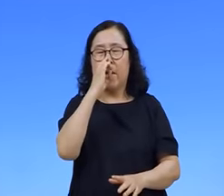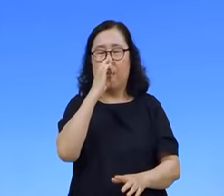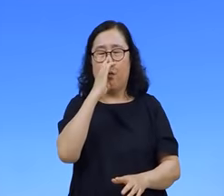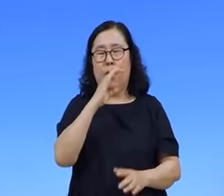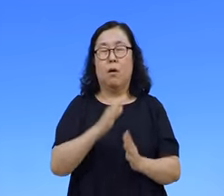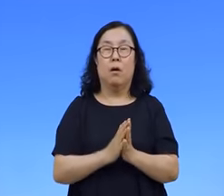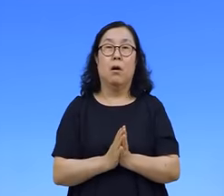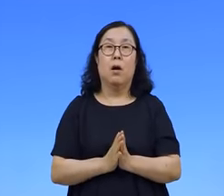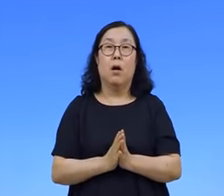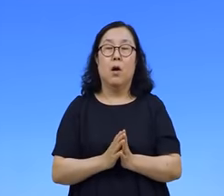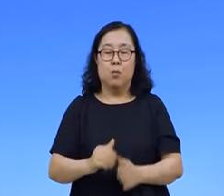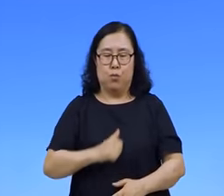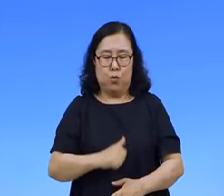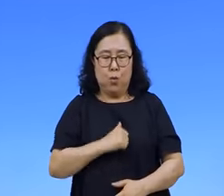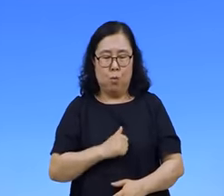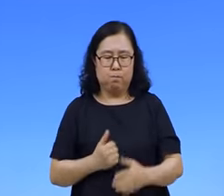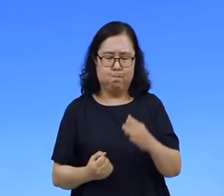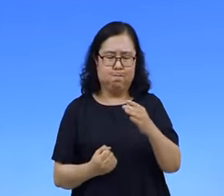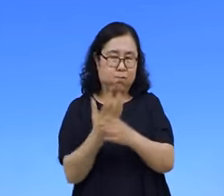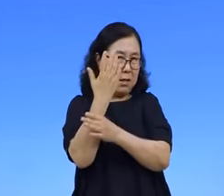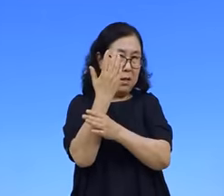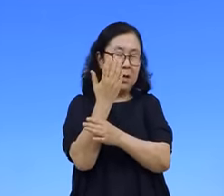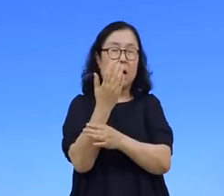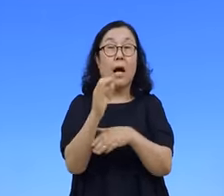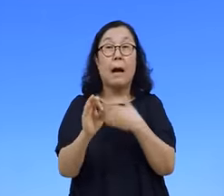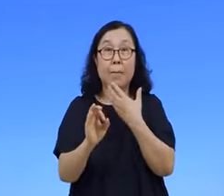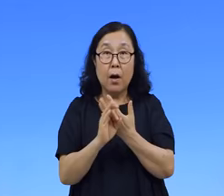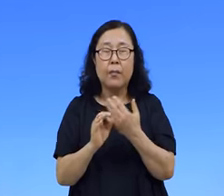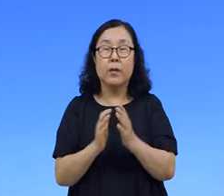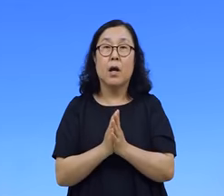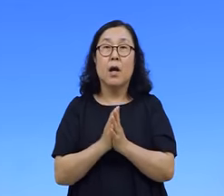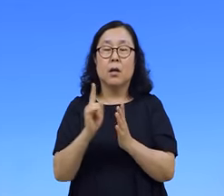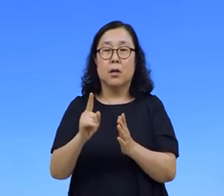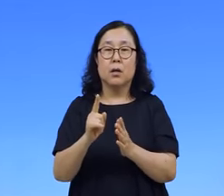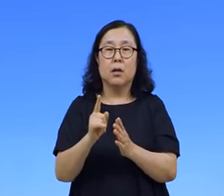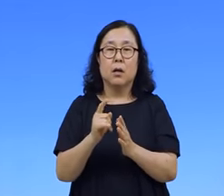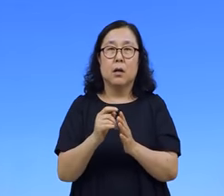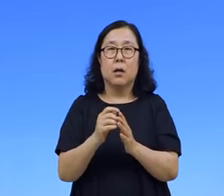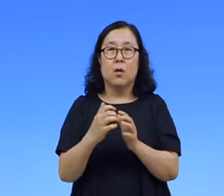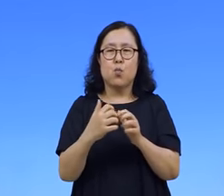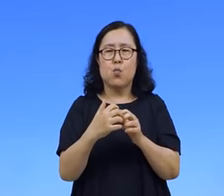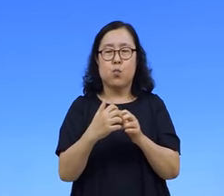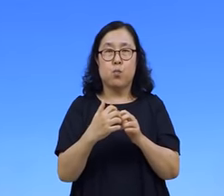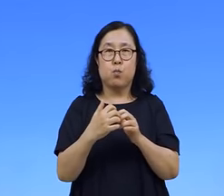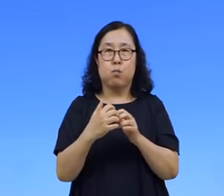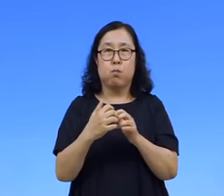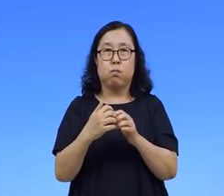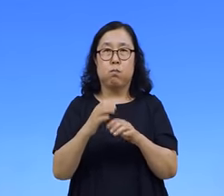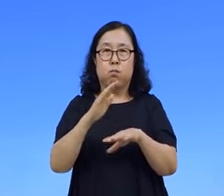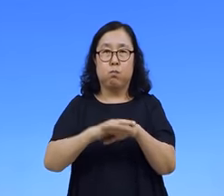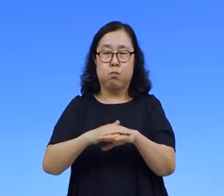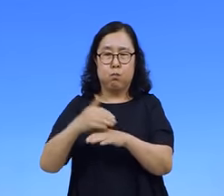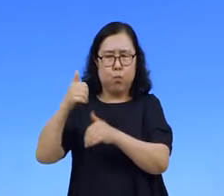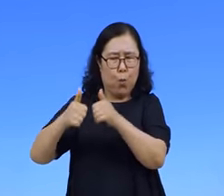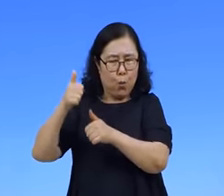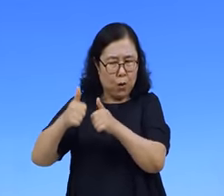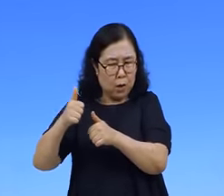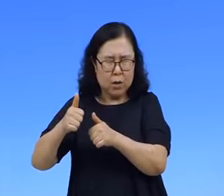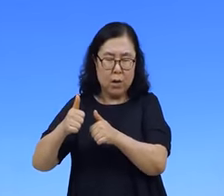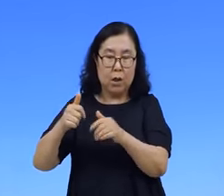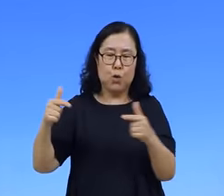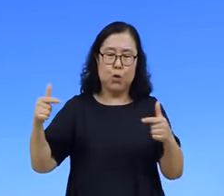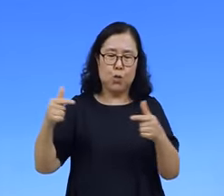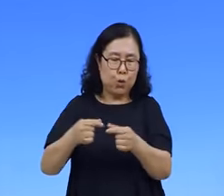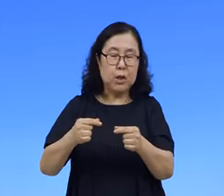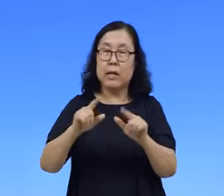마음에서 분노가 생긴다고 그거를 발산하면 그 분노의 공격성이 줄어들 것 같지만 오히려 더 강화가 된다는 겁니다. 그 왜